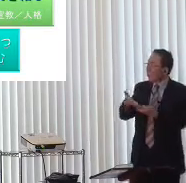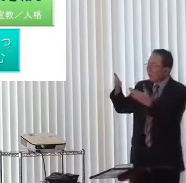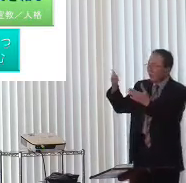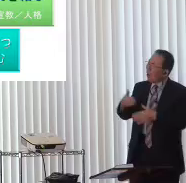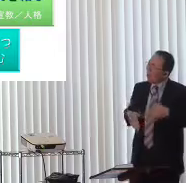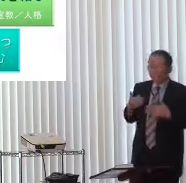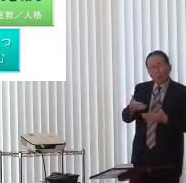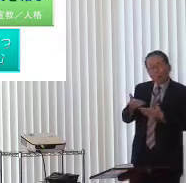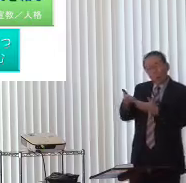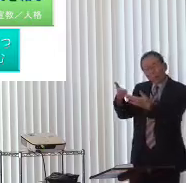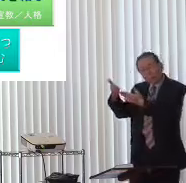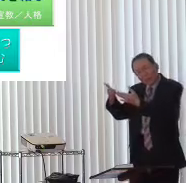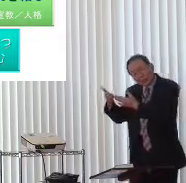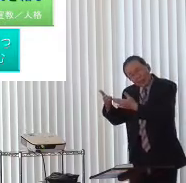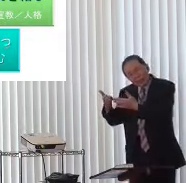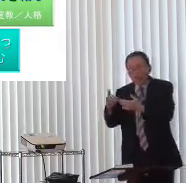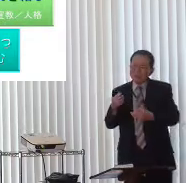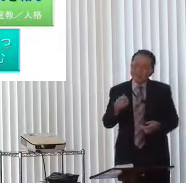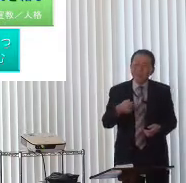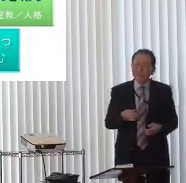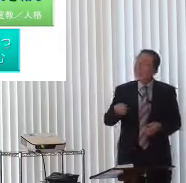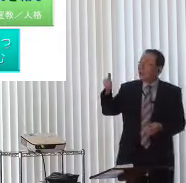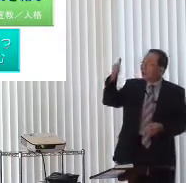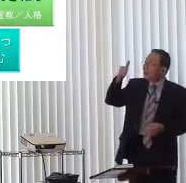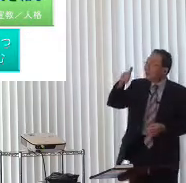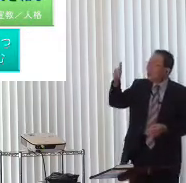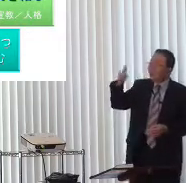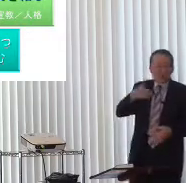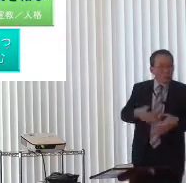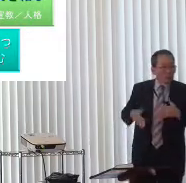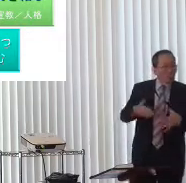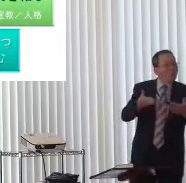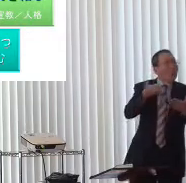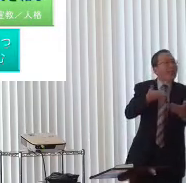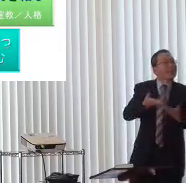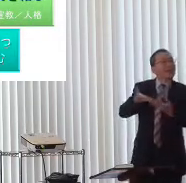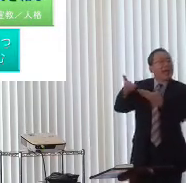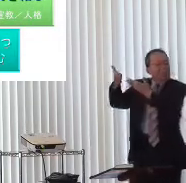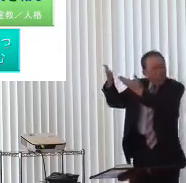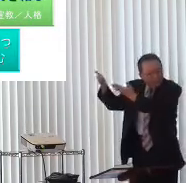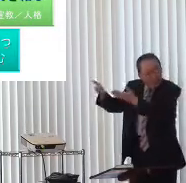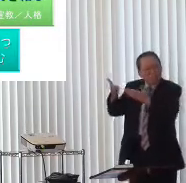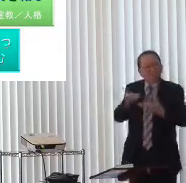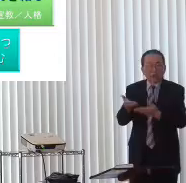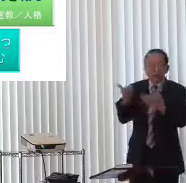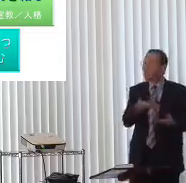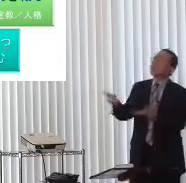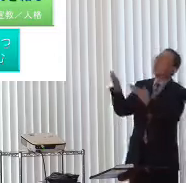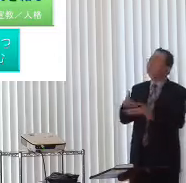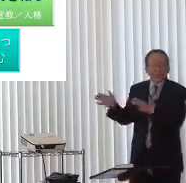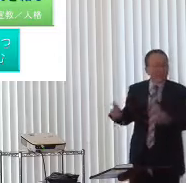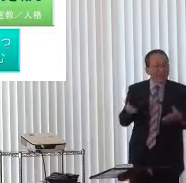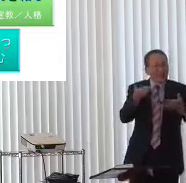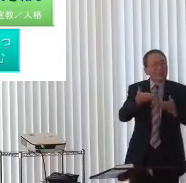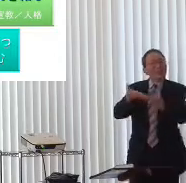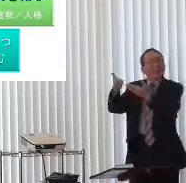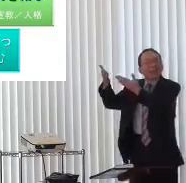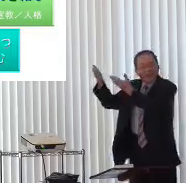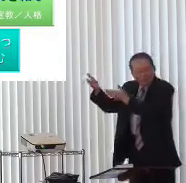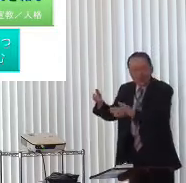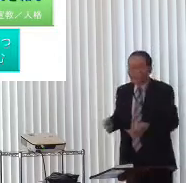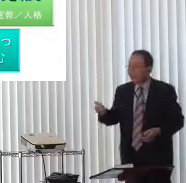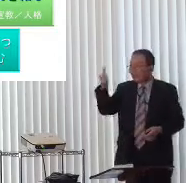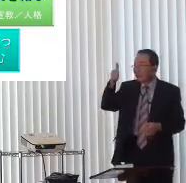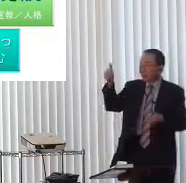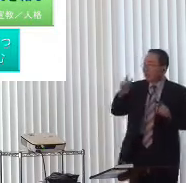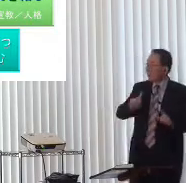ばせるっていうのはちょっとね、おこがましすぎますが、主に喜んでいただくという方がいいでしょうかね、生活をしよう、あるいは主に従って歩もう、